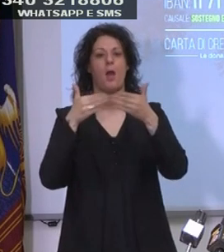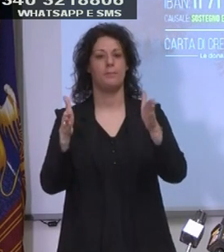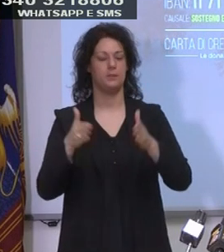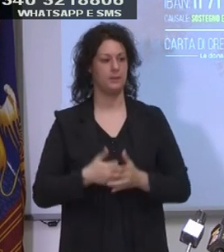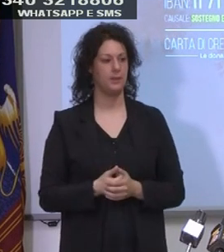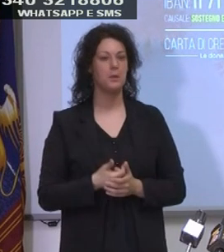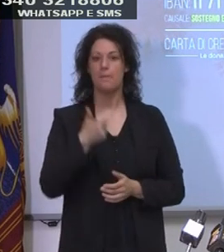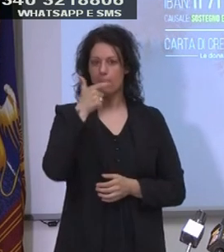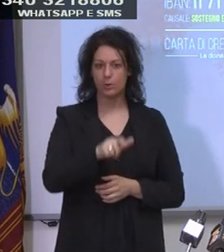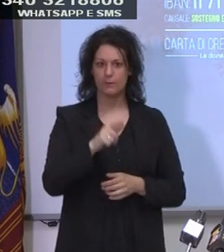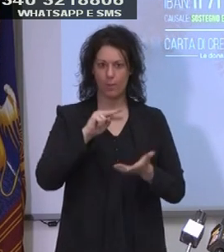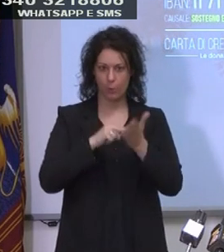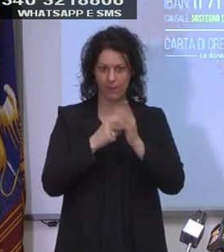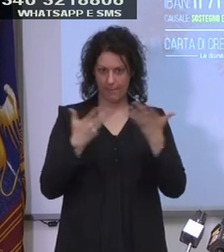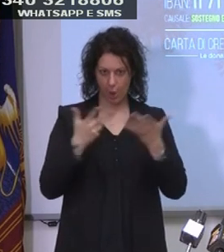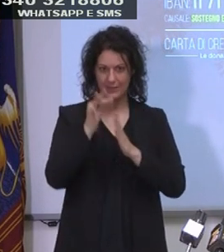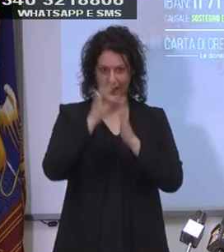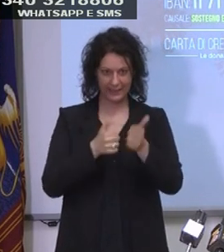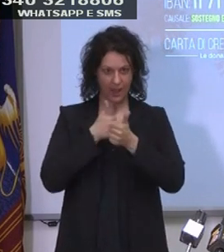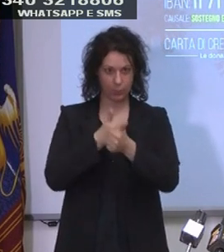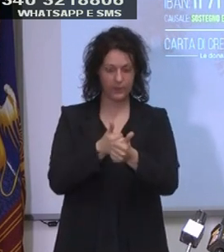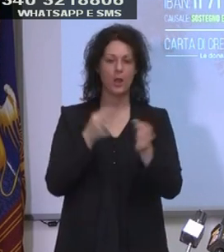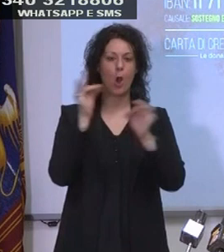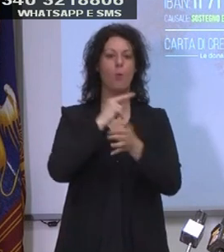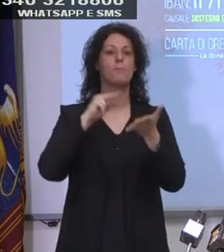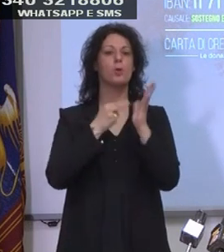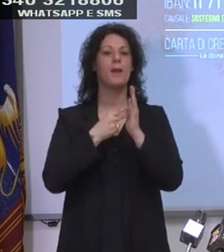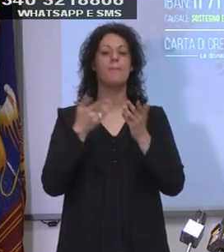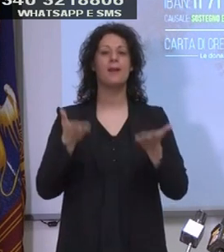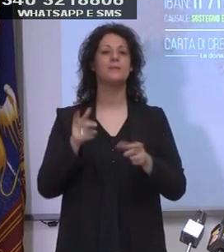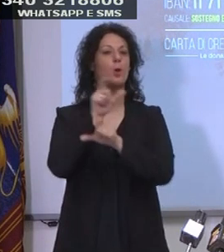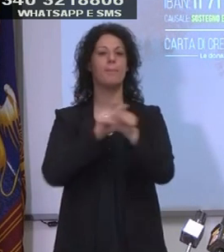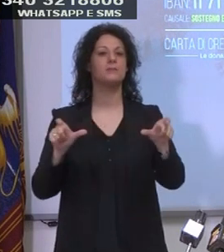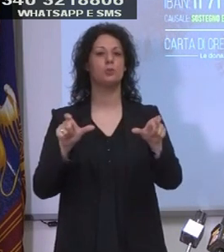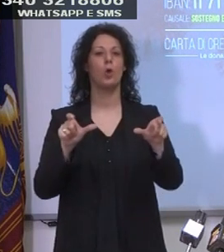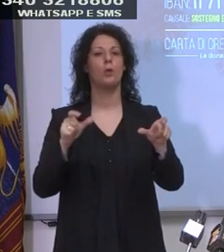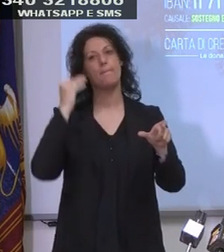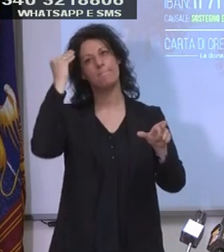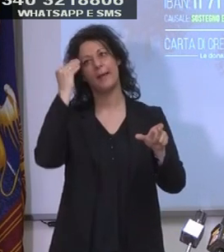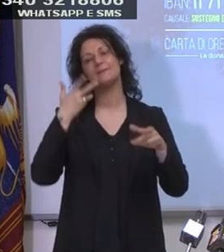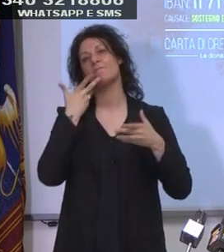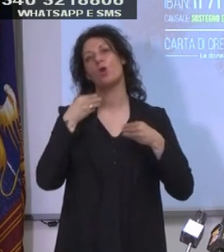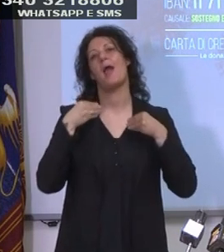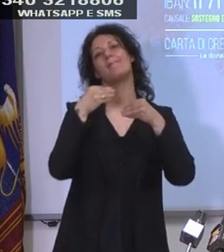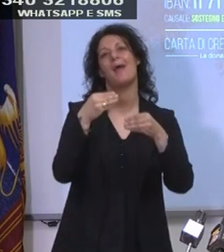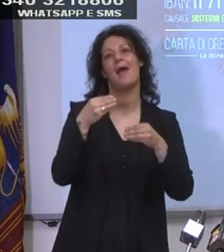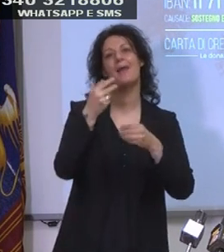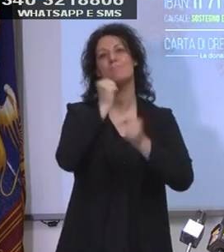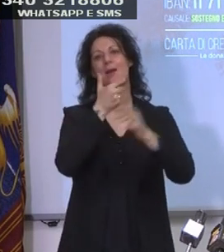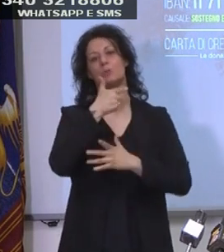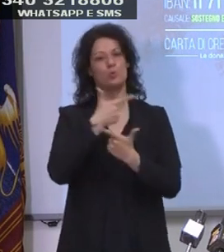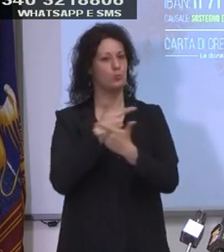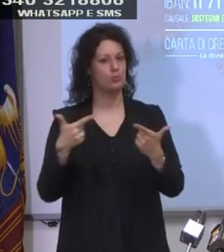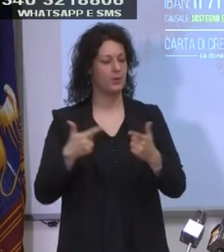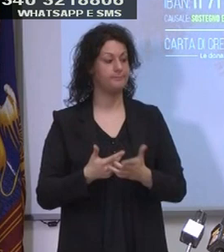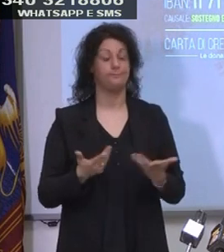tutto tranne che andare in un pubblico esercizio? Ma questo non ve lo so dire. Il dato concreto ce l'avremo nel momento in cui ci saranno le aperture